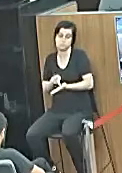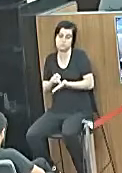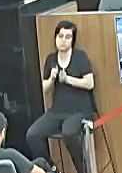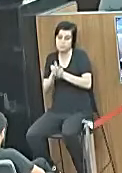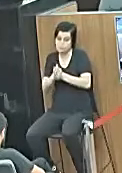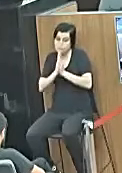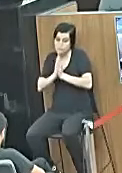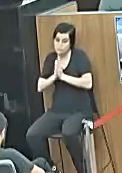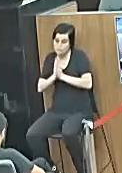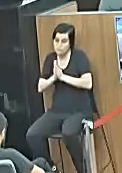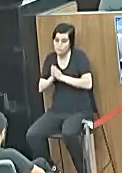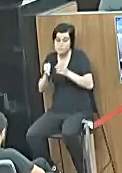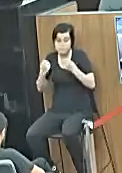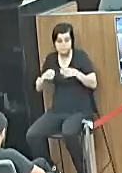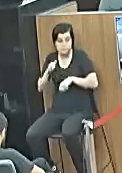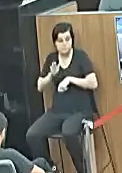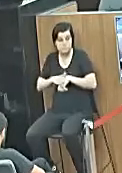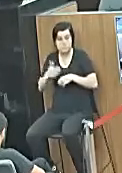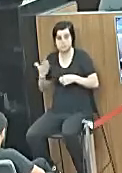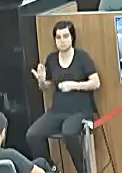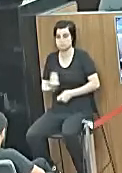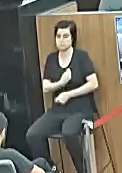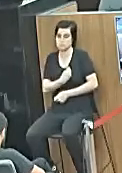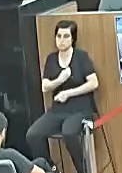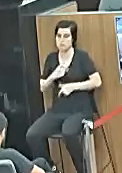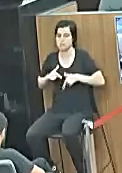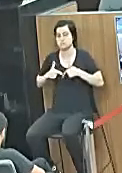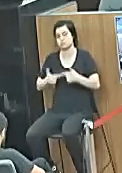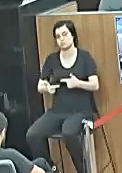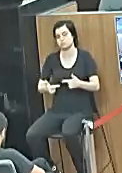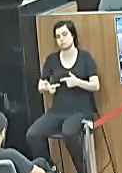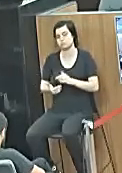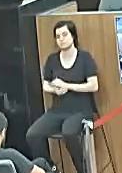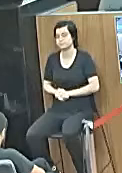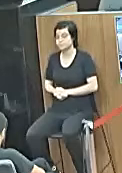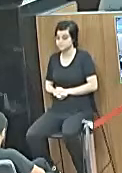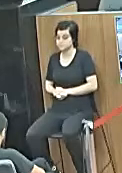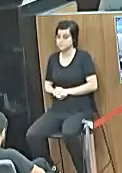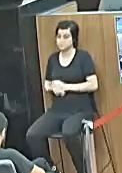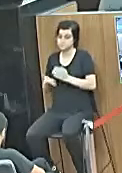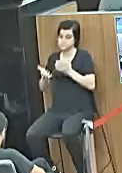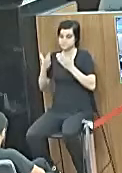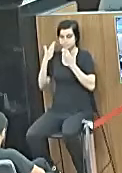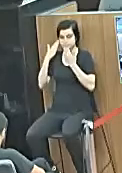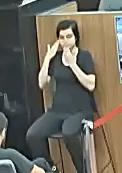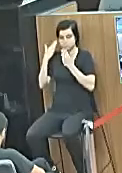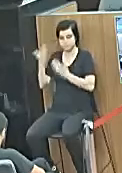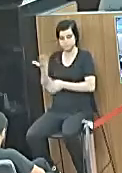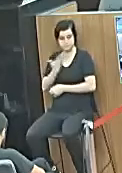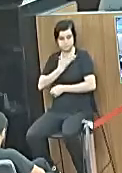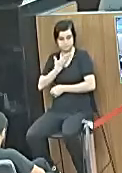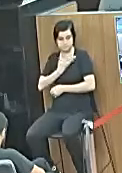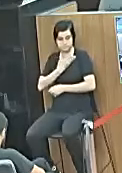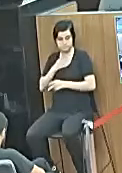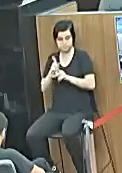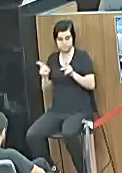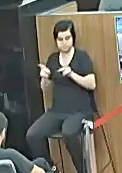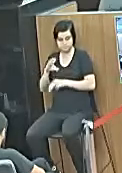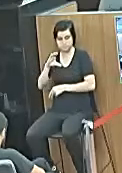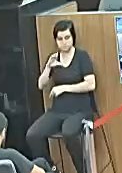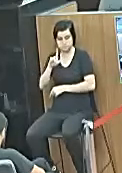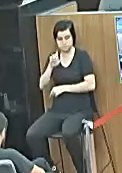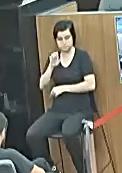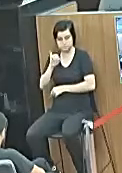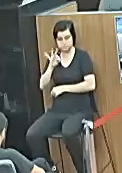governantes - discursos mais e mais ação eu quero agradecer aqui a presença do colega professor cleiton viu muito